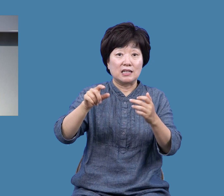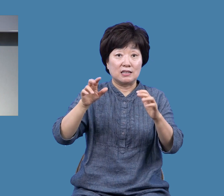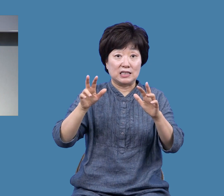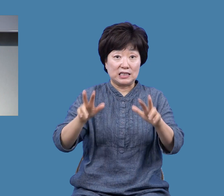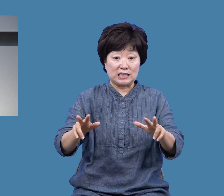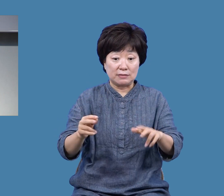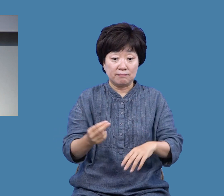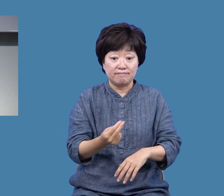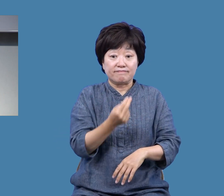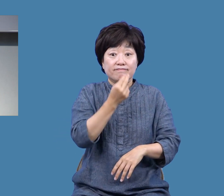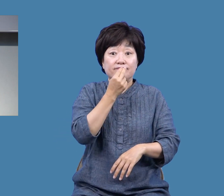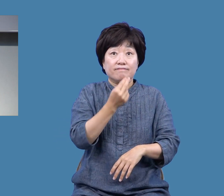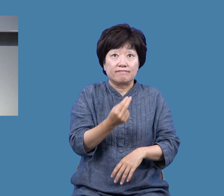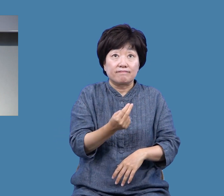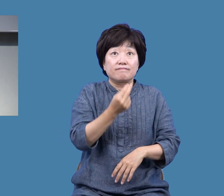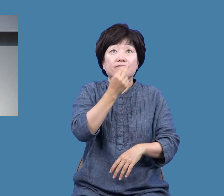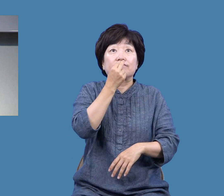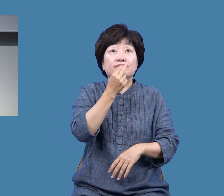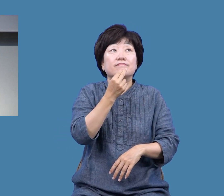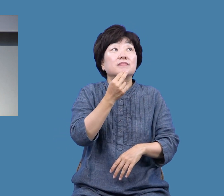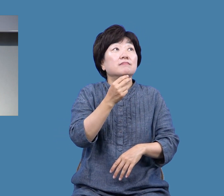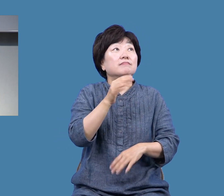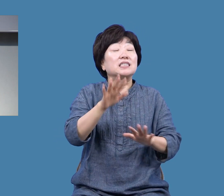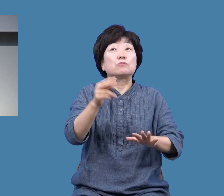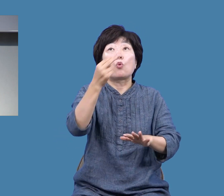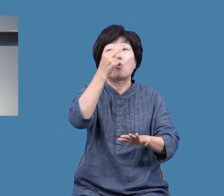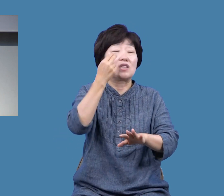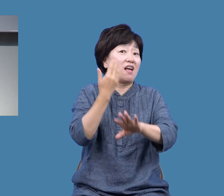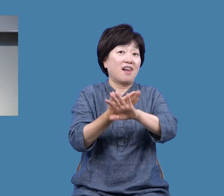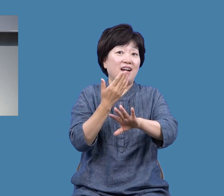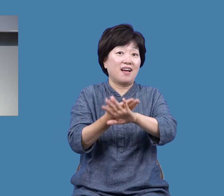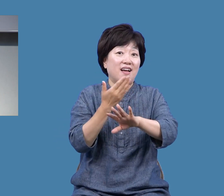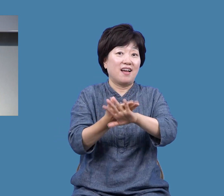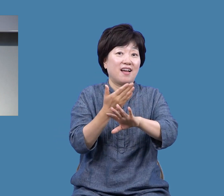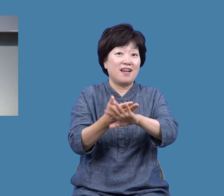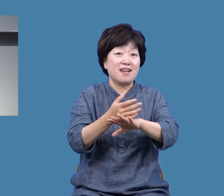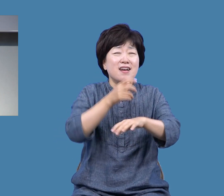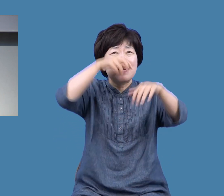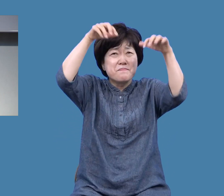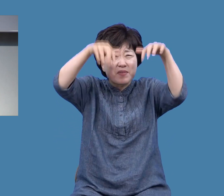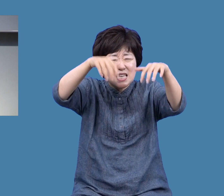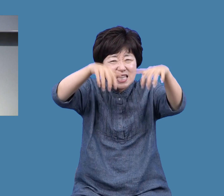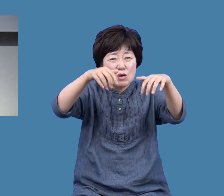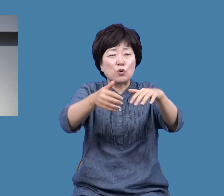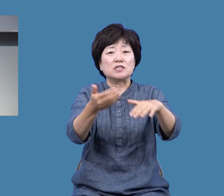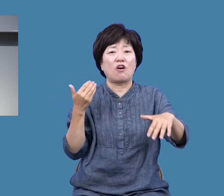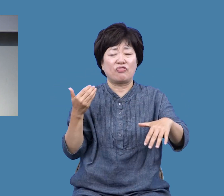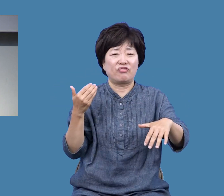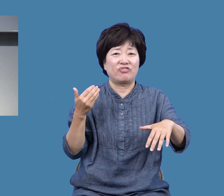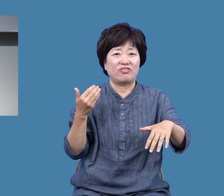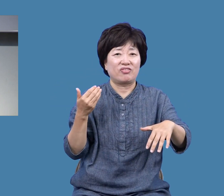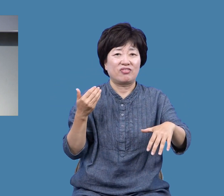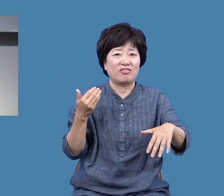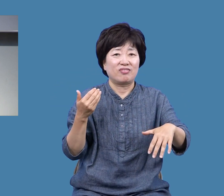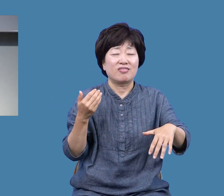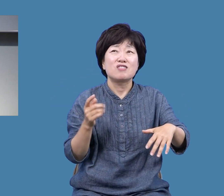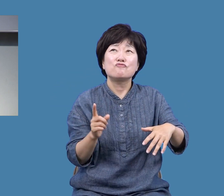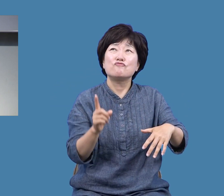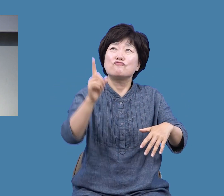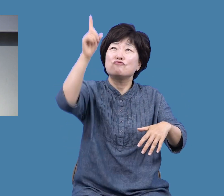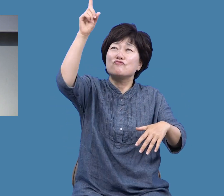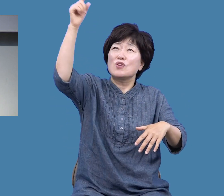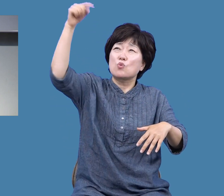우리가 숨쉬고 있는 대기하고는 공기 자체가 달랐어. 왜? 대홍수가 일어나기 전이야. 그래서 우주에서